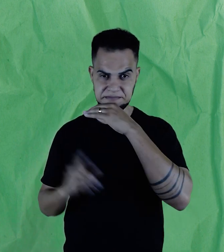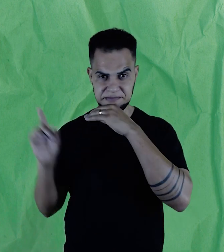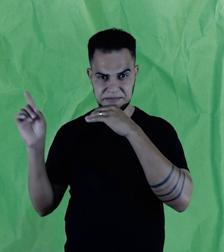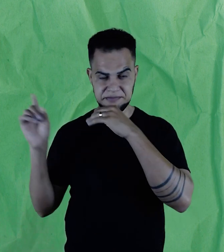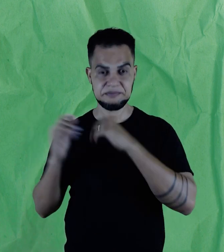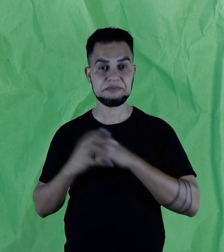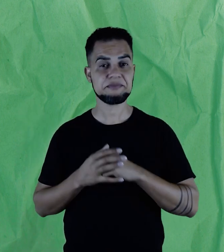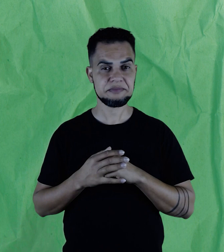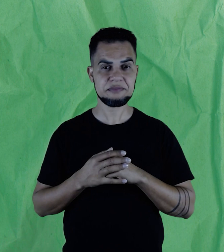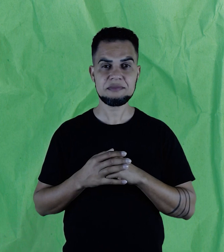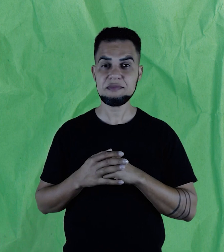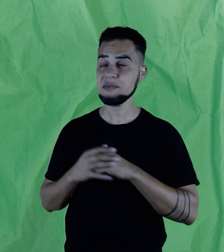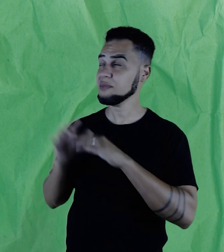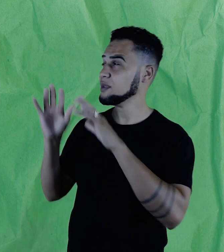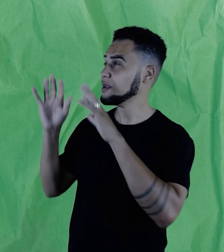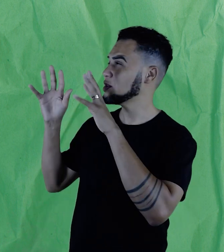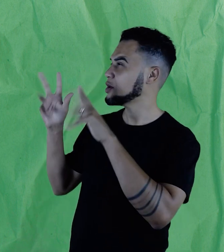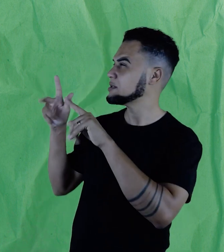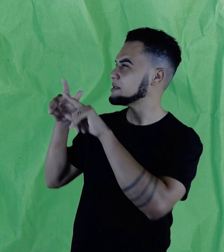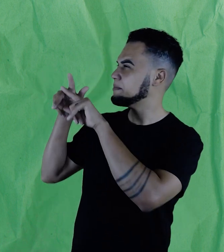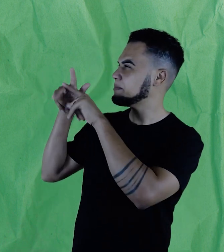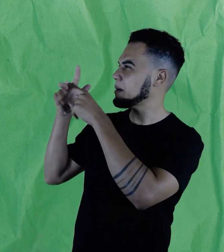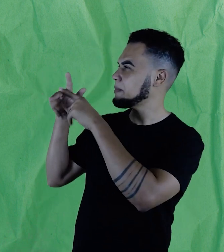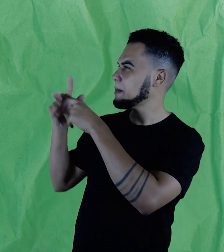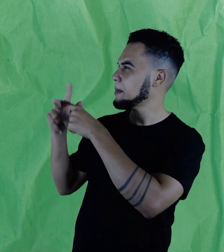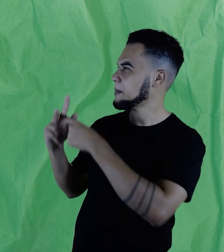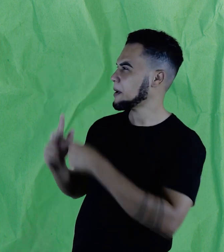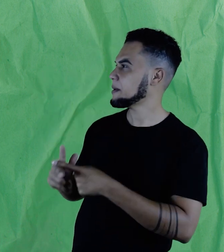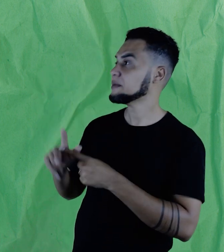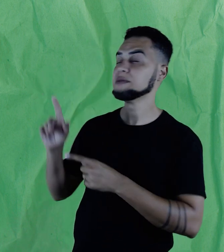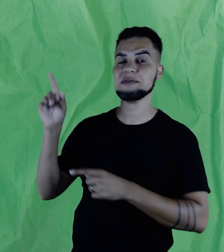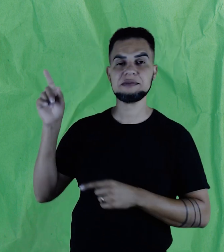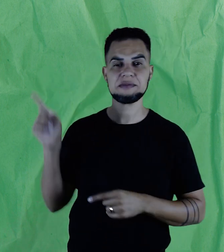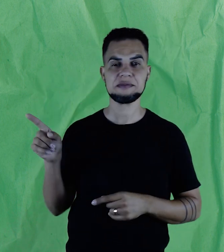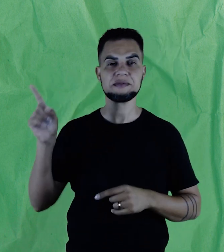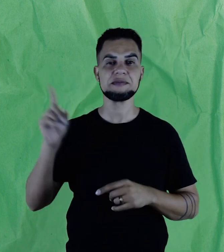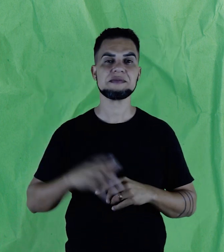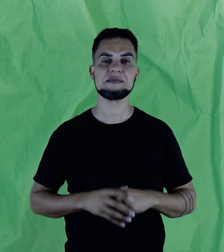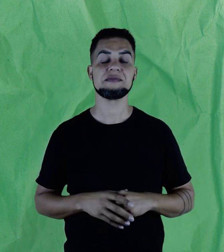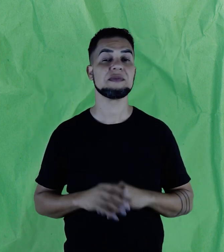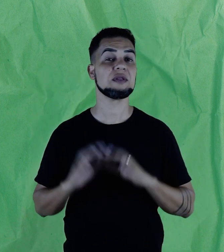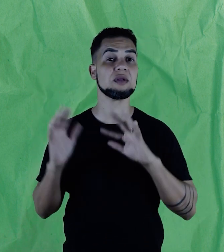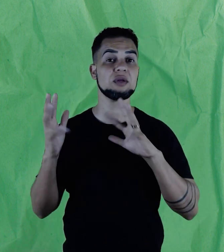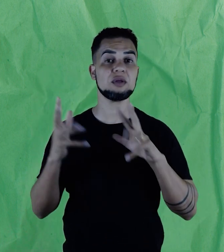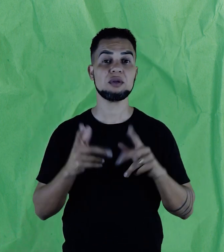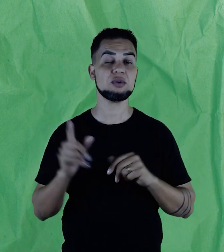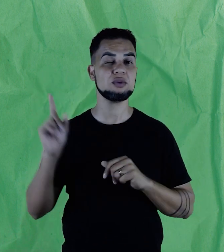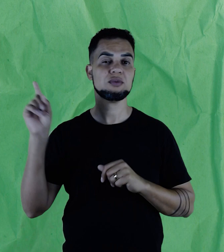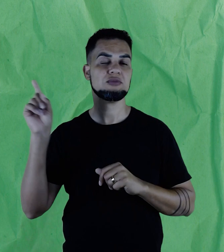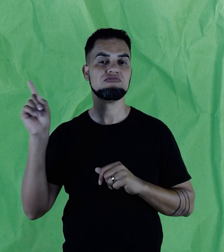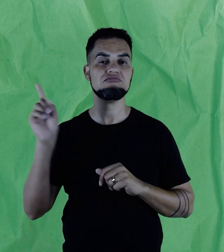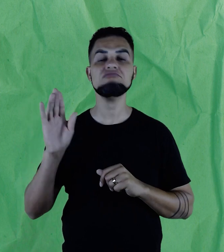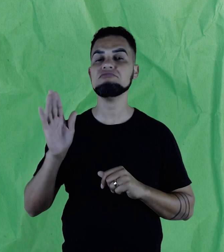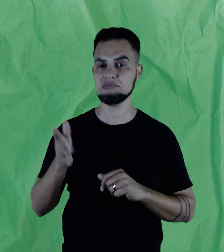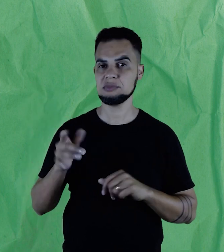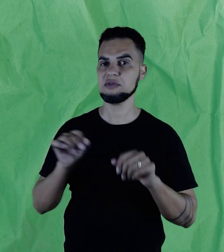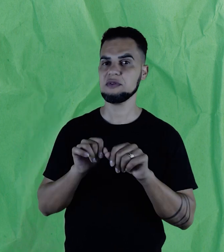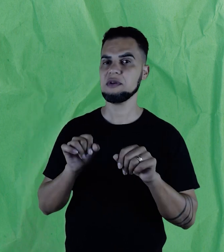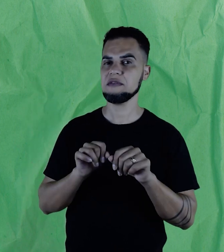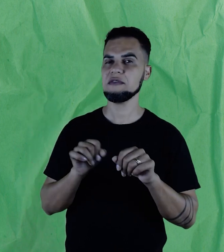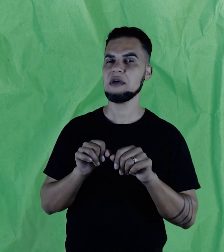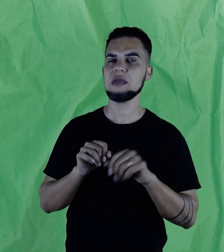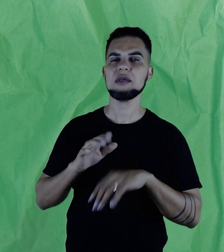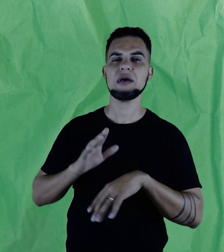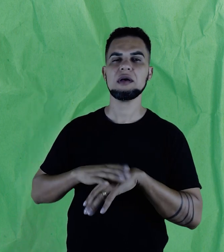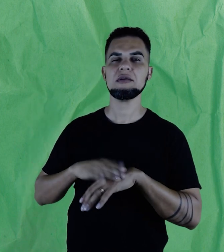que toda essa configuração aqui, adicionar SDK do Firebase, tudo isso aqui a gente já foi feito